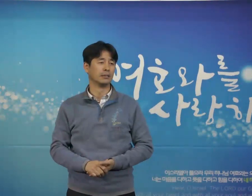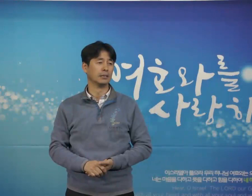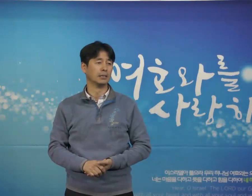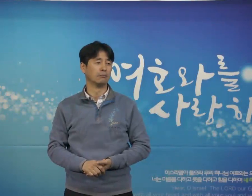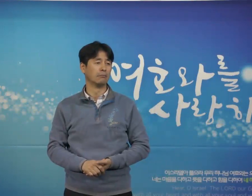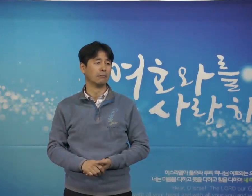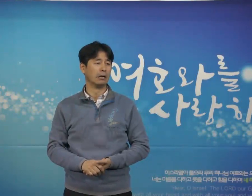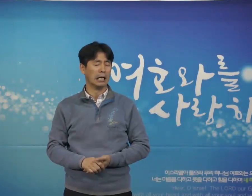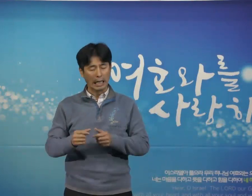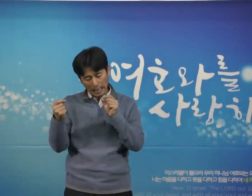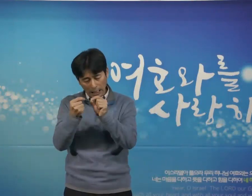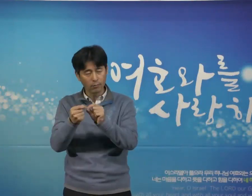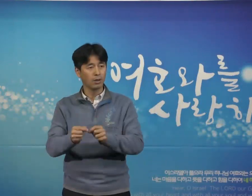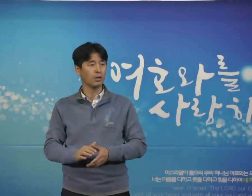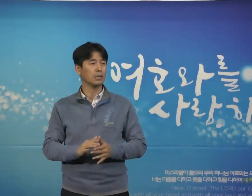멀지 않고 가깝다라는